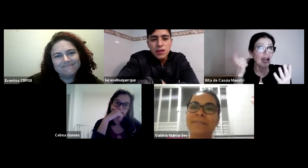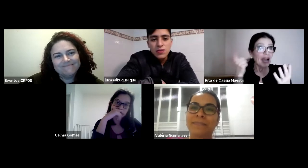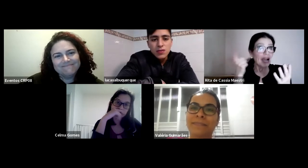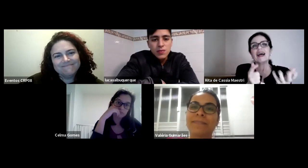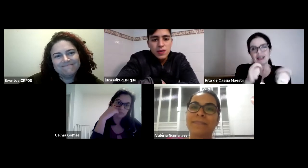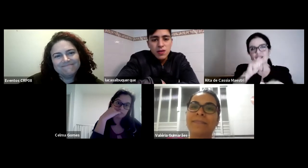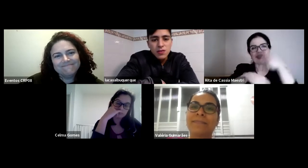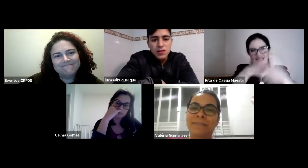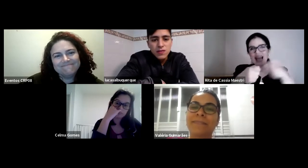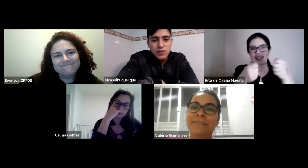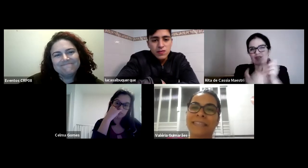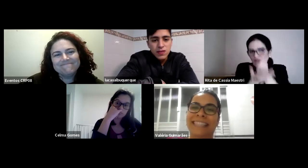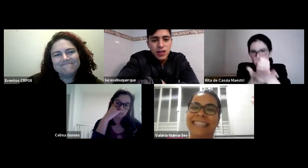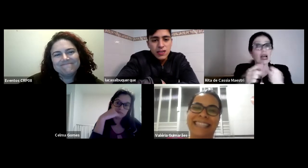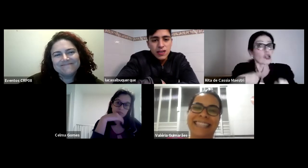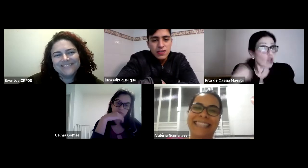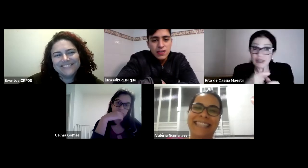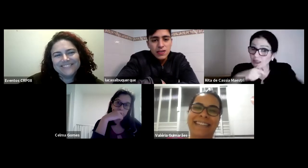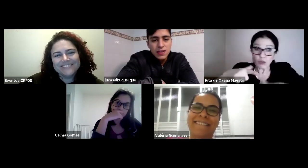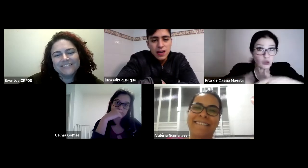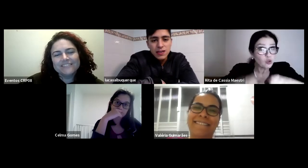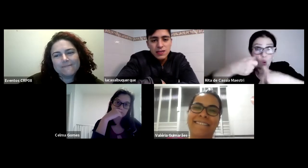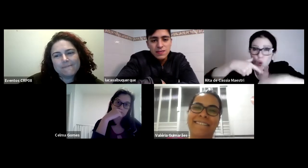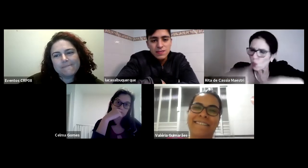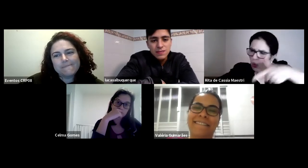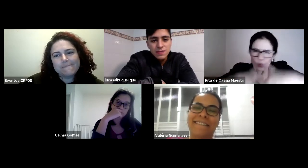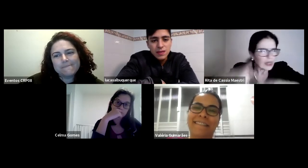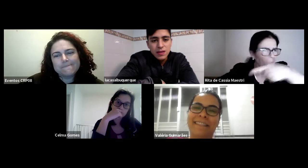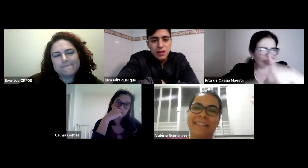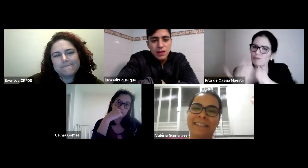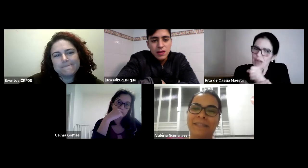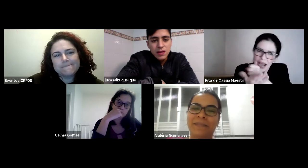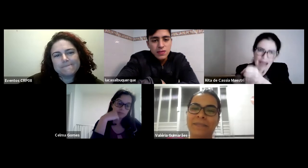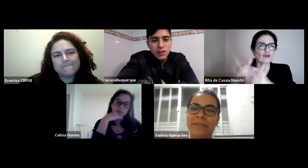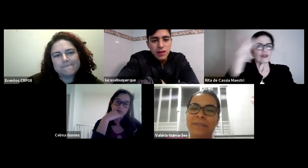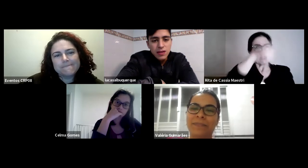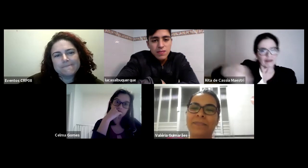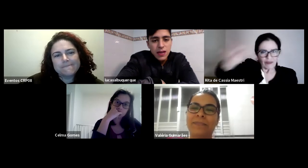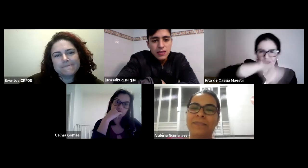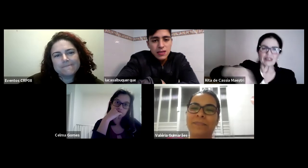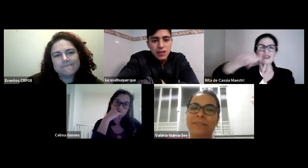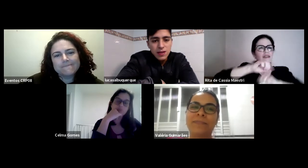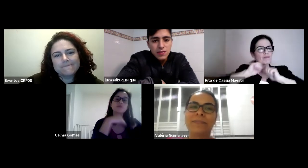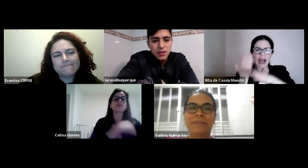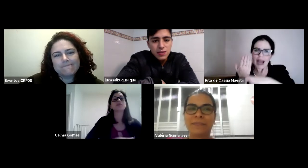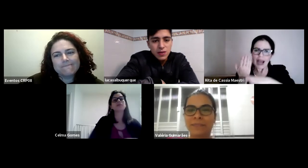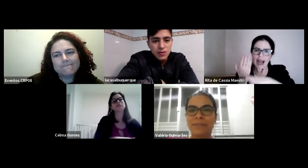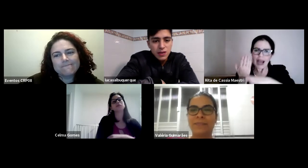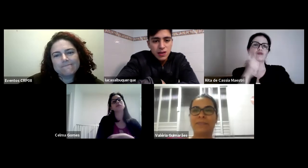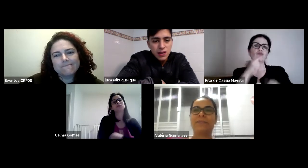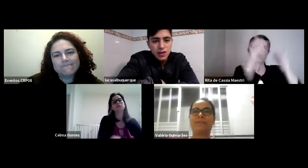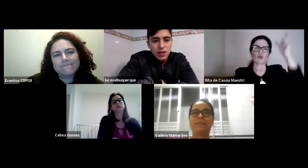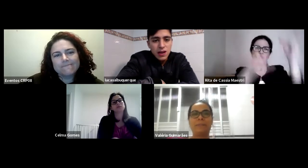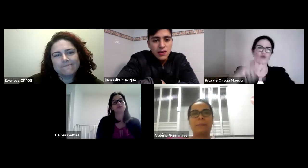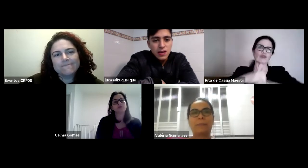Logo mais, todos os psicólogos vão ter acesso a esses sinais. Nós estamos trabalhando bastante para que vocês possam